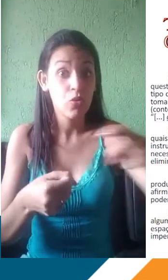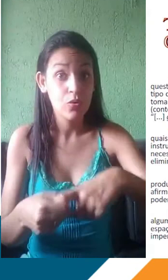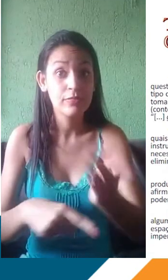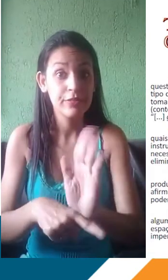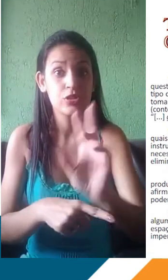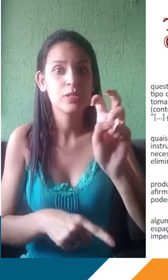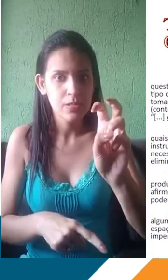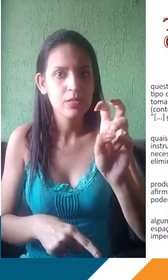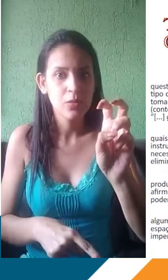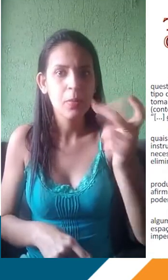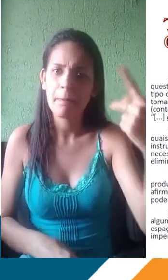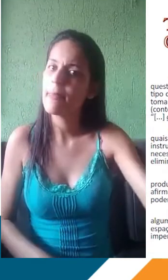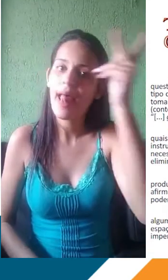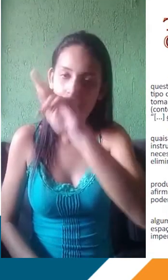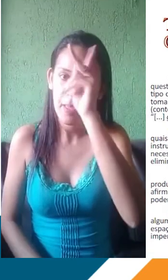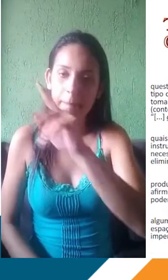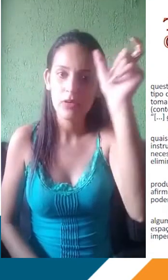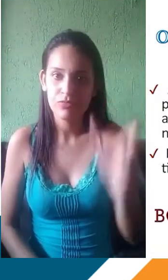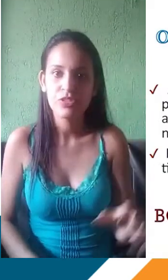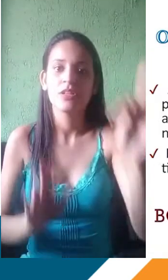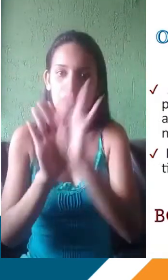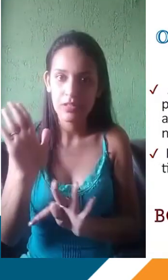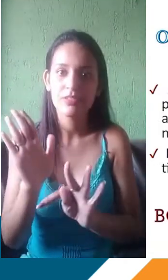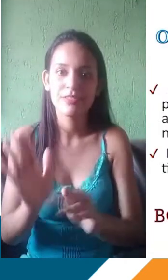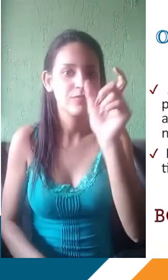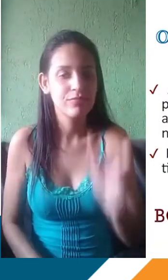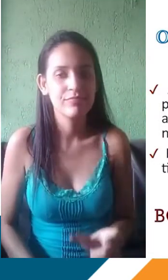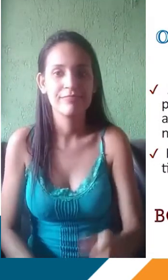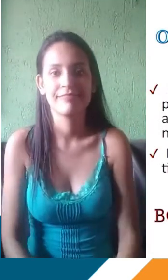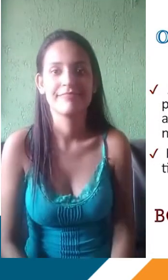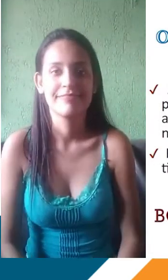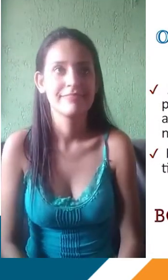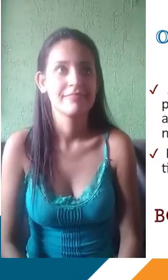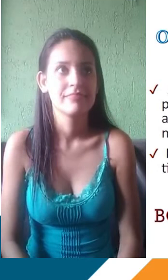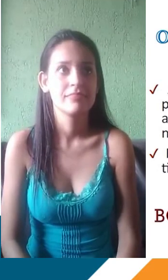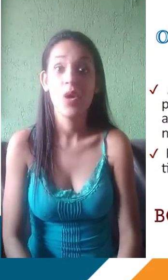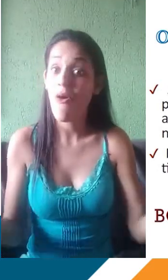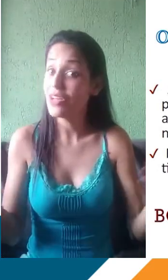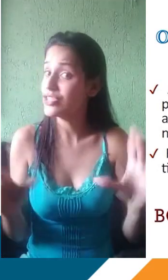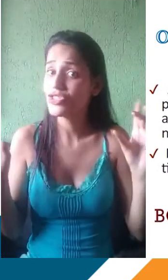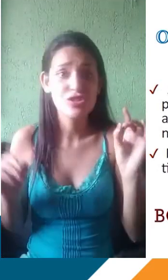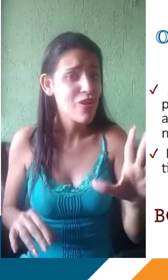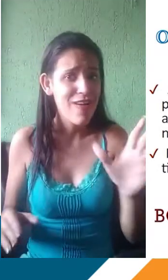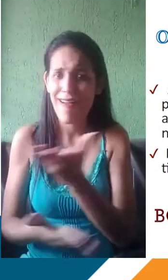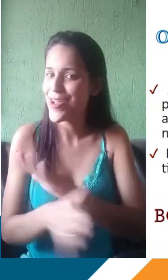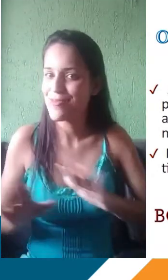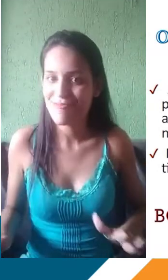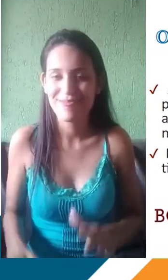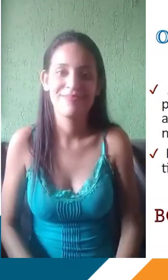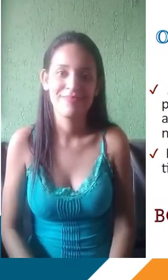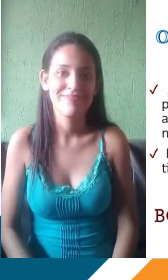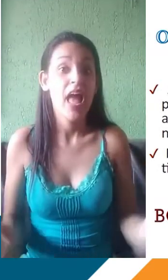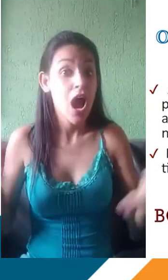retirar suas dúvidas, relembrar os tipos textuais e suas características. E por hoje é só. Mais algumas orientações